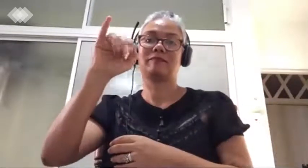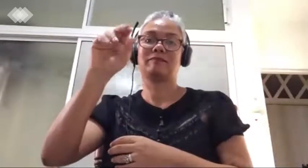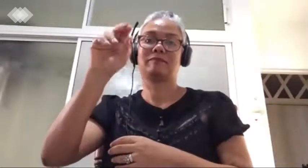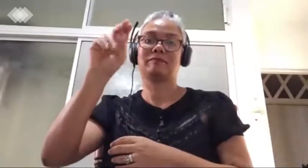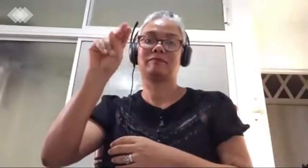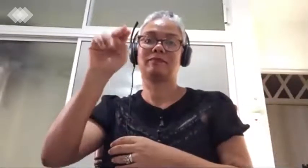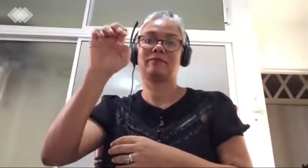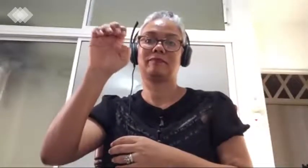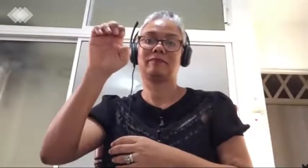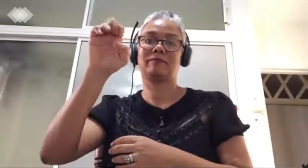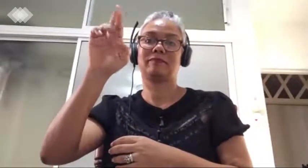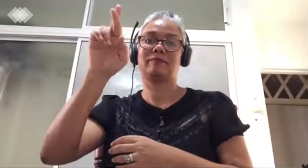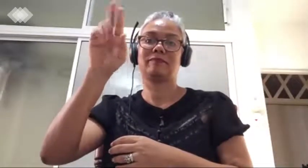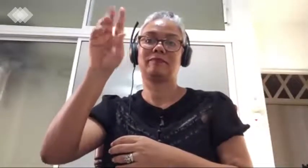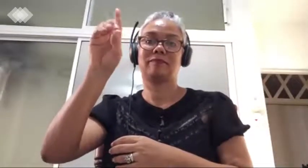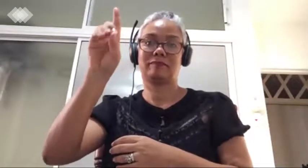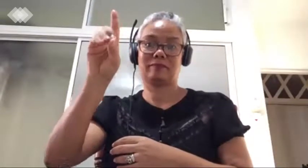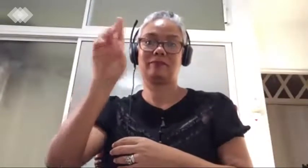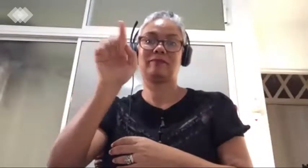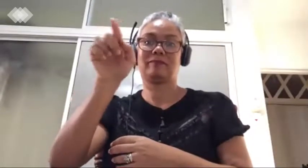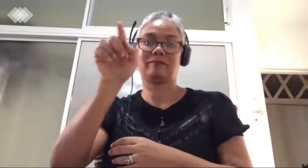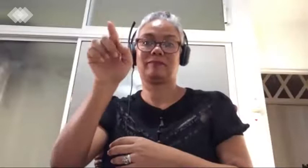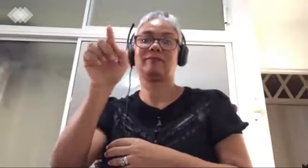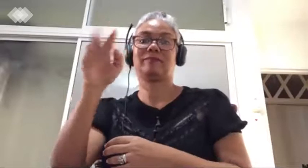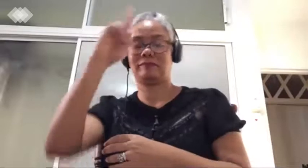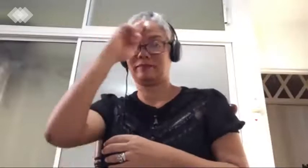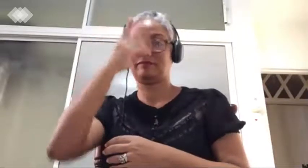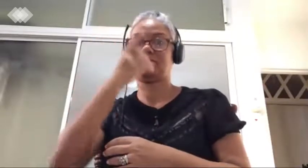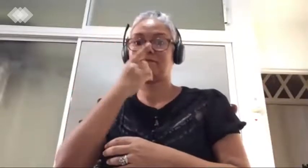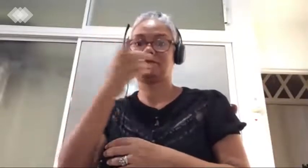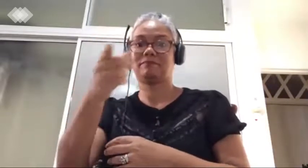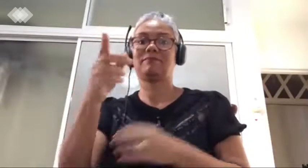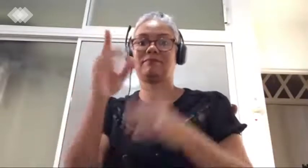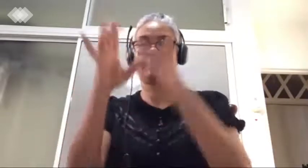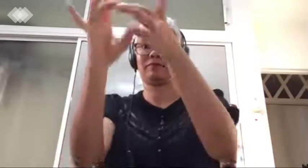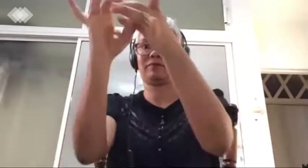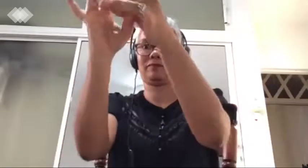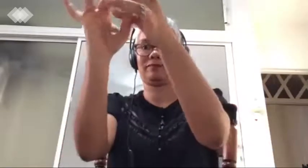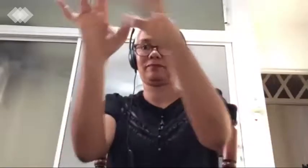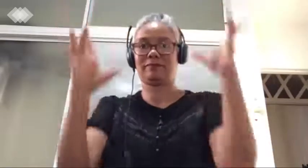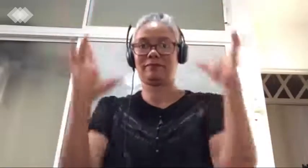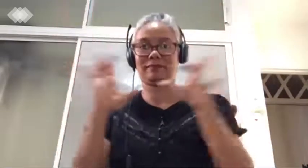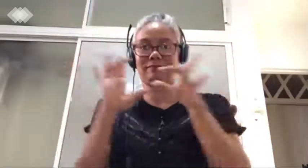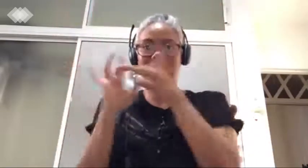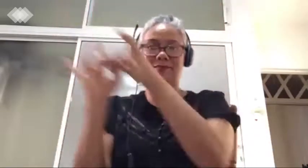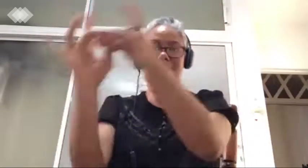de psicología que tenemos en el país, tenemos ya esas alianzas, tenemos